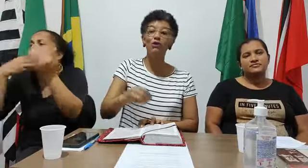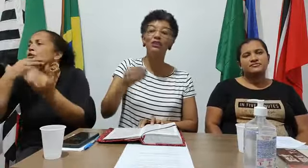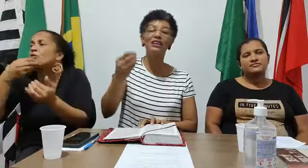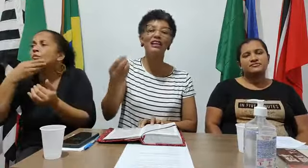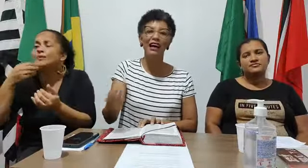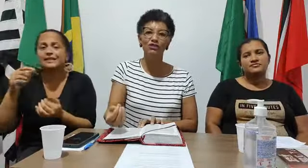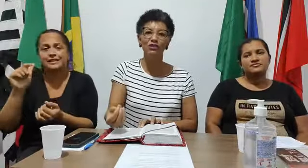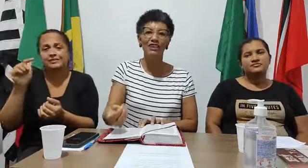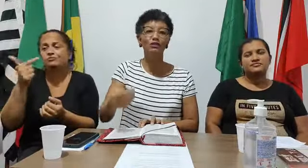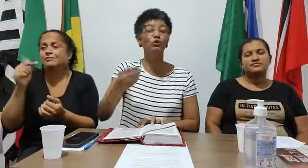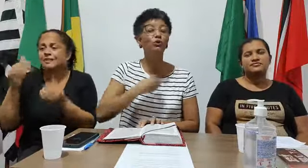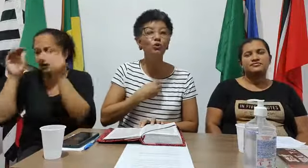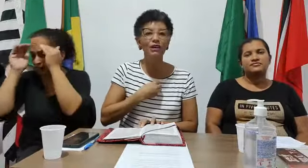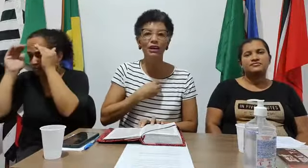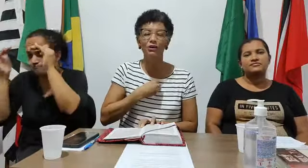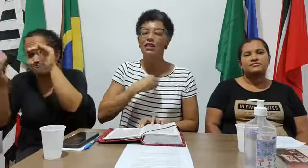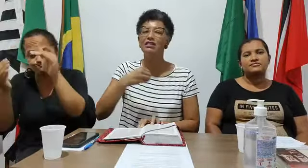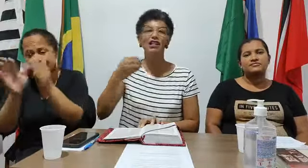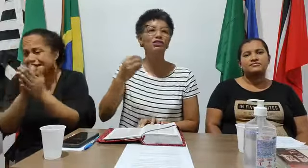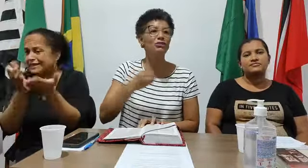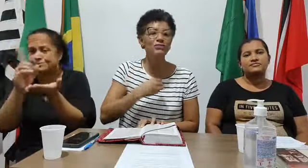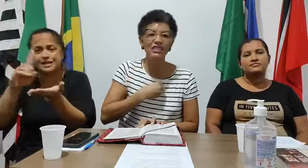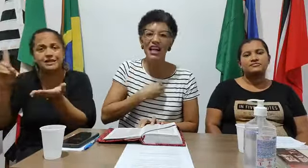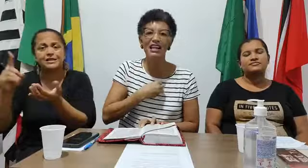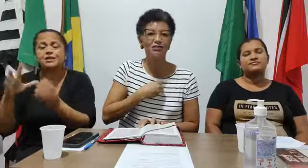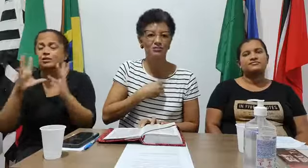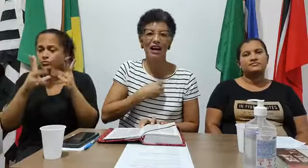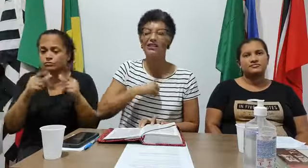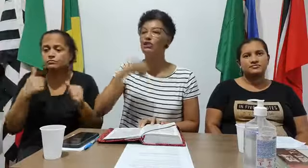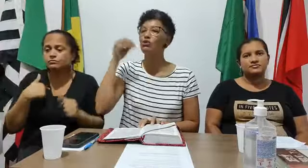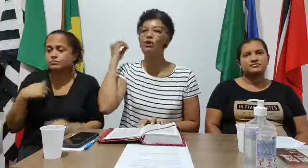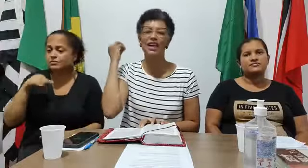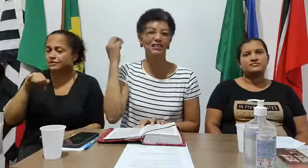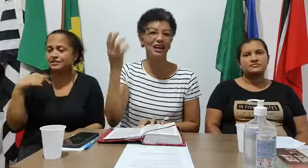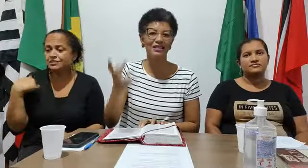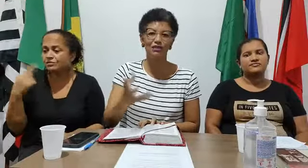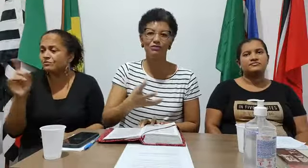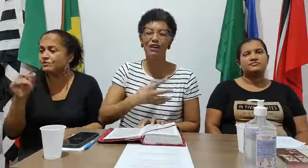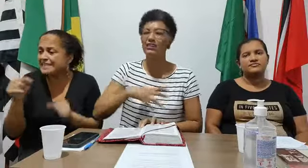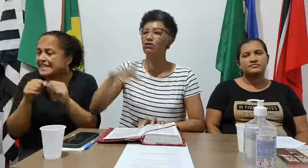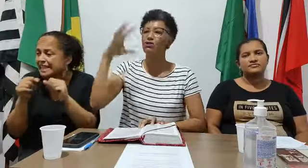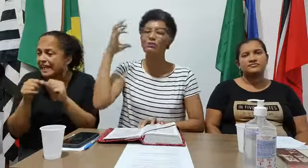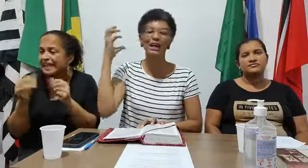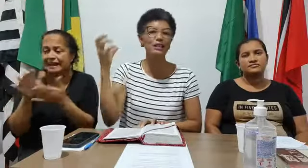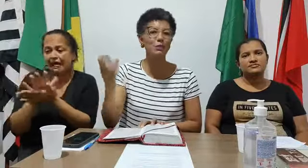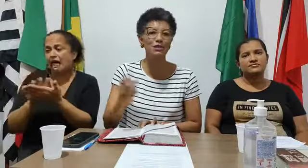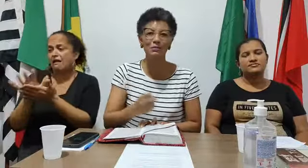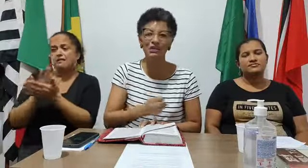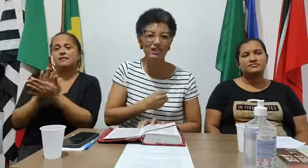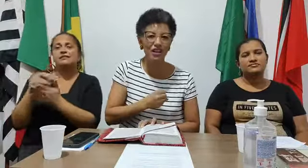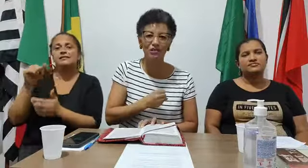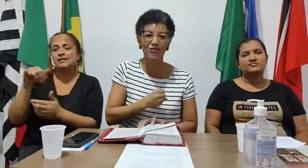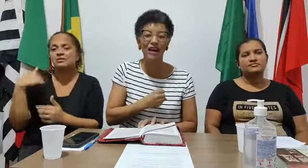não é autoridade no lar, tudo eu. Se eu não fizer, ele não faz. Se eu não correr atrás, ele não faz. Se eu não assumir a